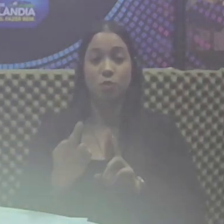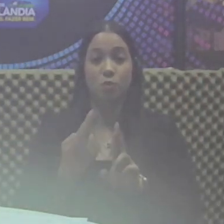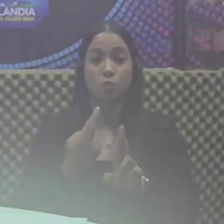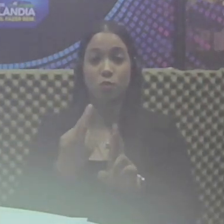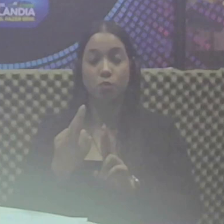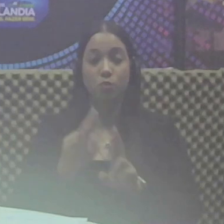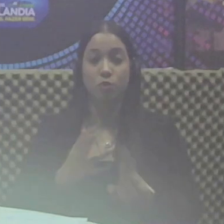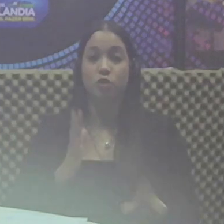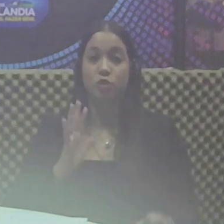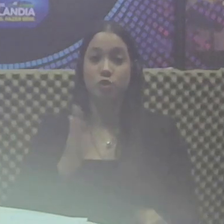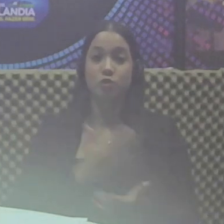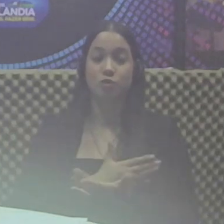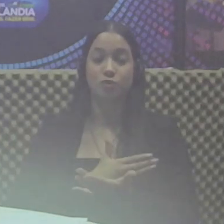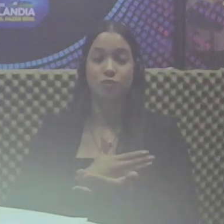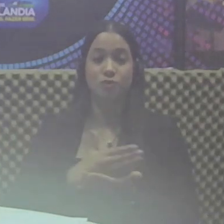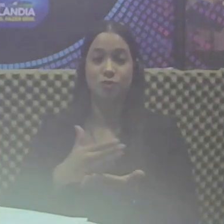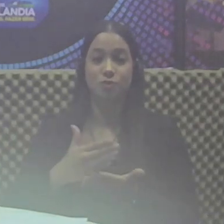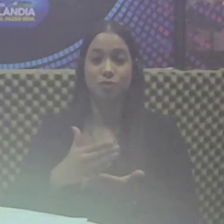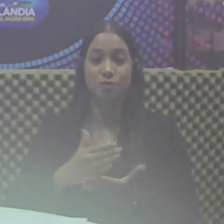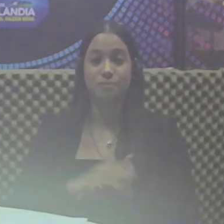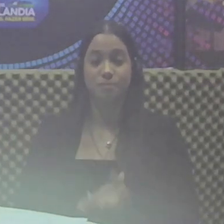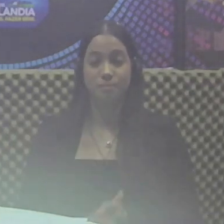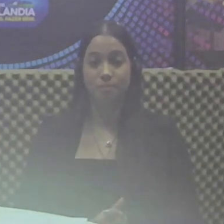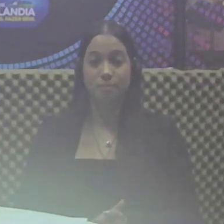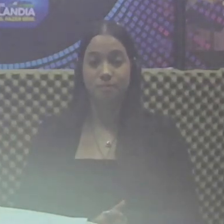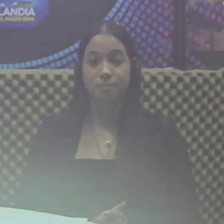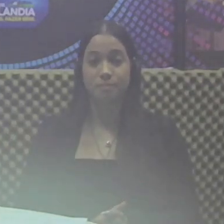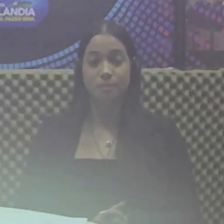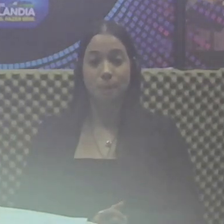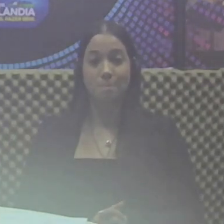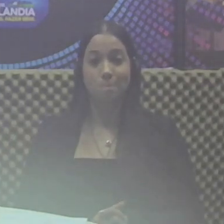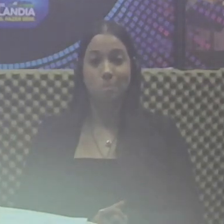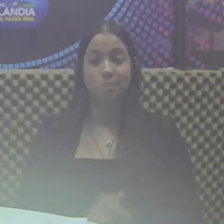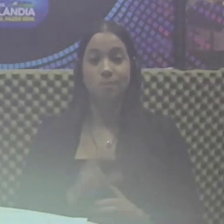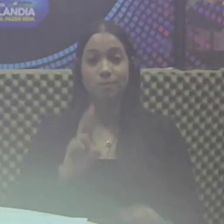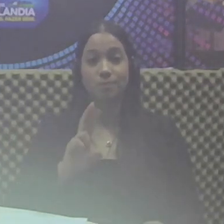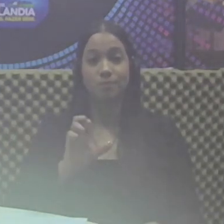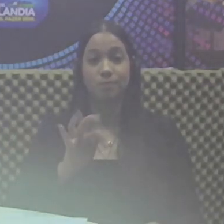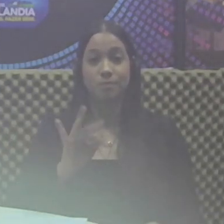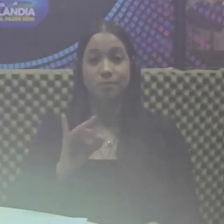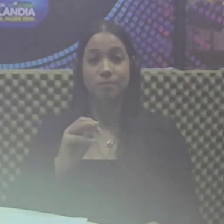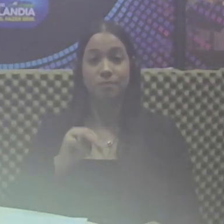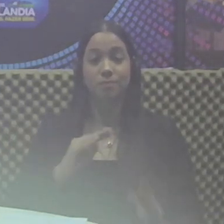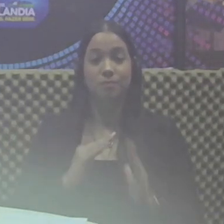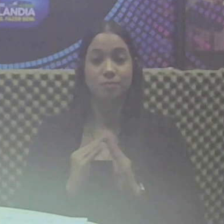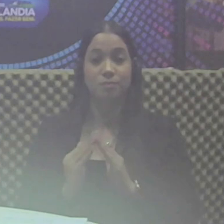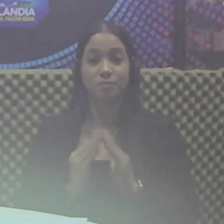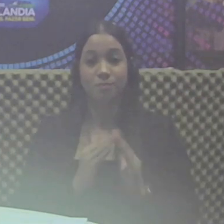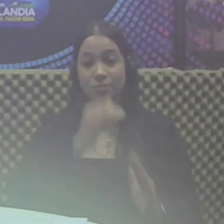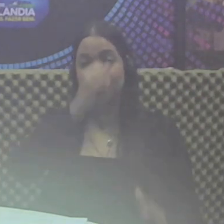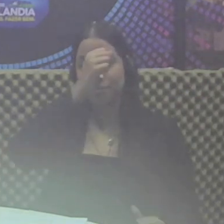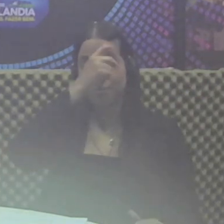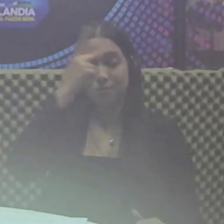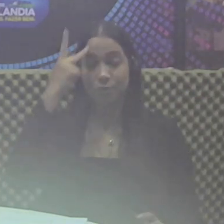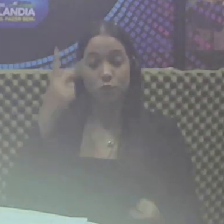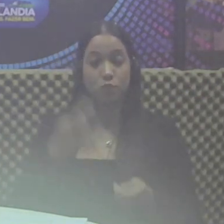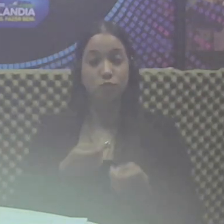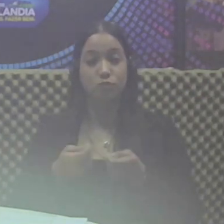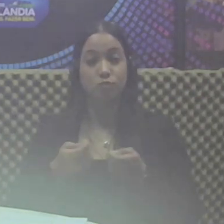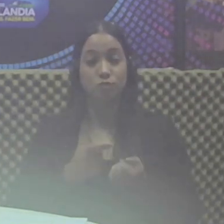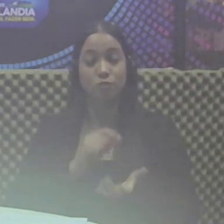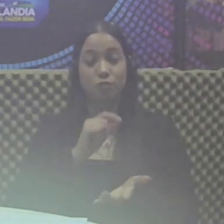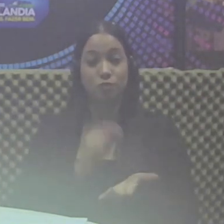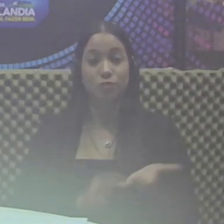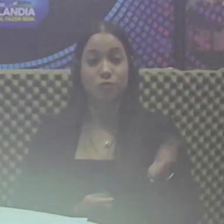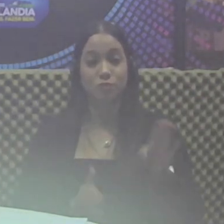que já foi iniciada reim Habitacional da prefeitura poderá renegociar contratos